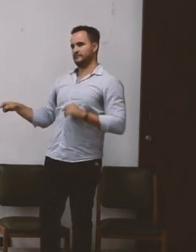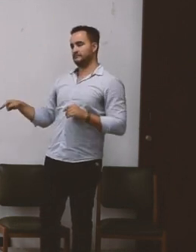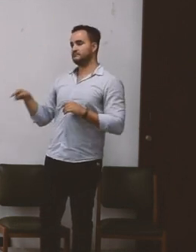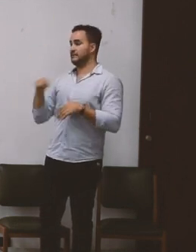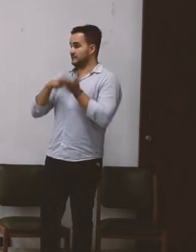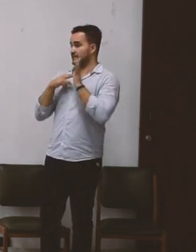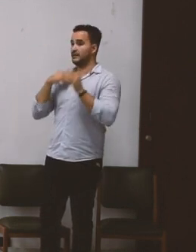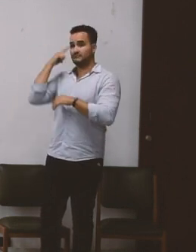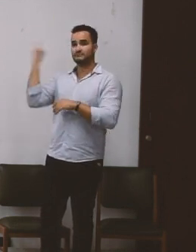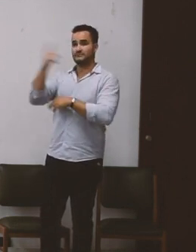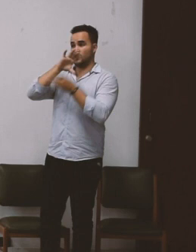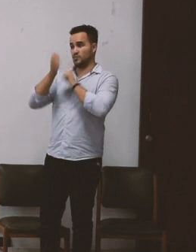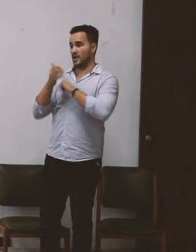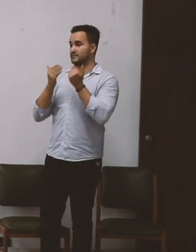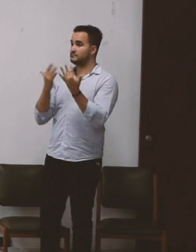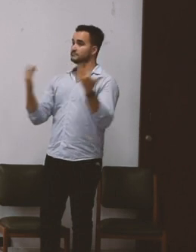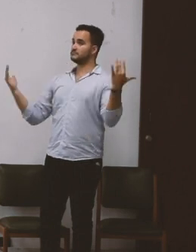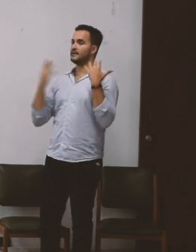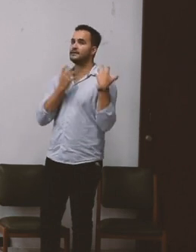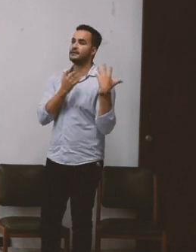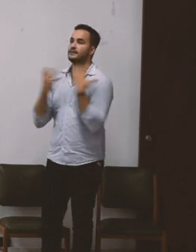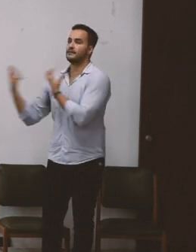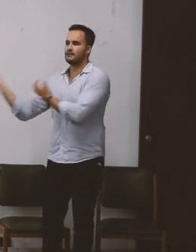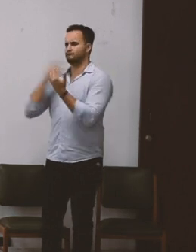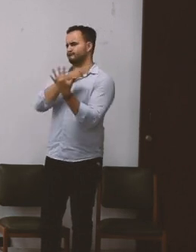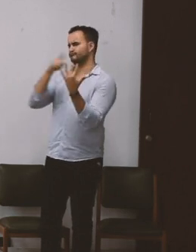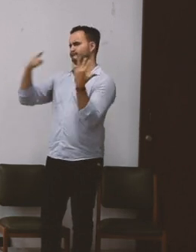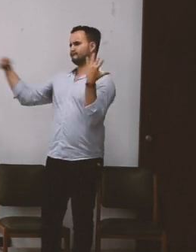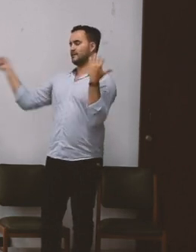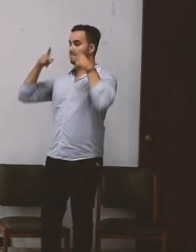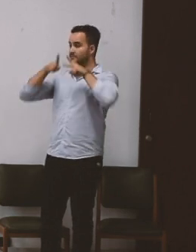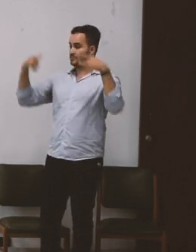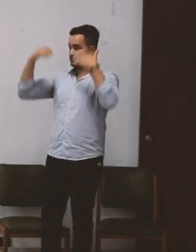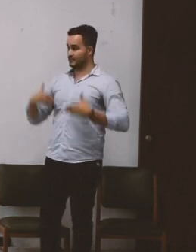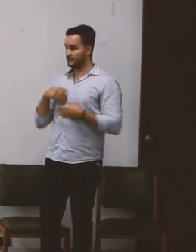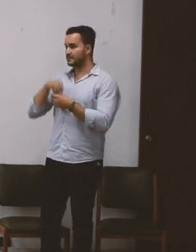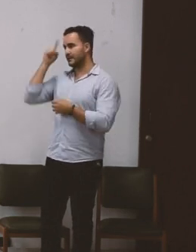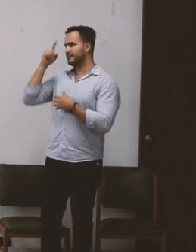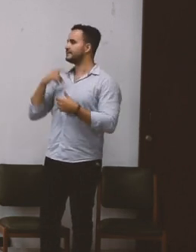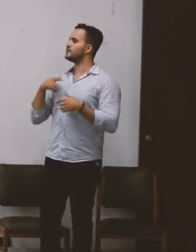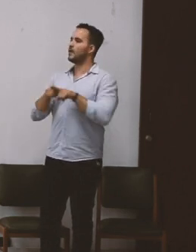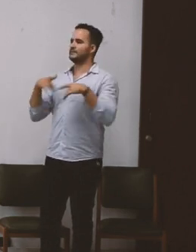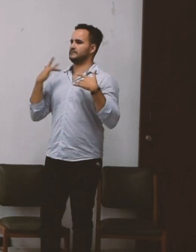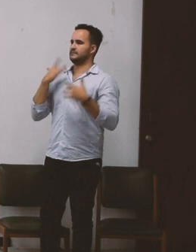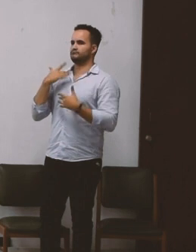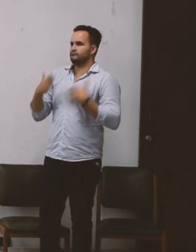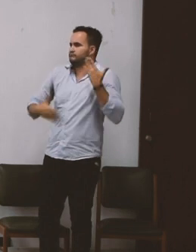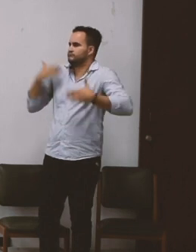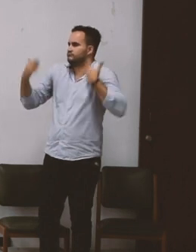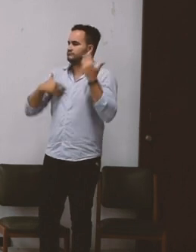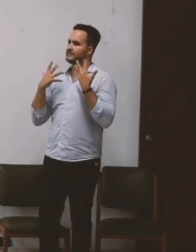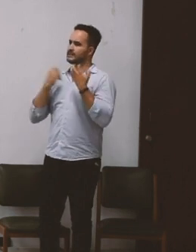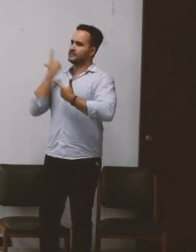expectativas culturales que buscan hacer de las personas con discapacidad un testimonio viviente del entusiasmo, de la